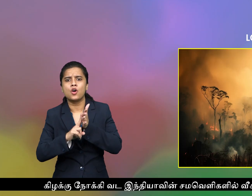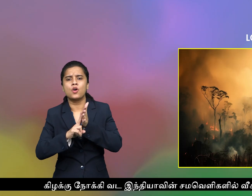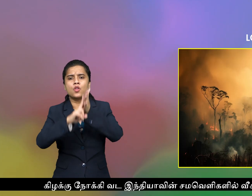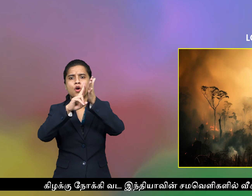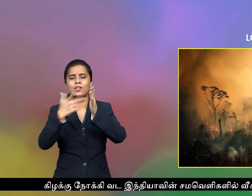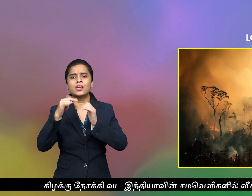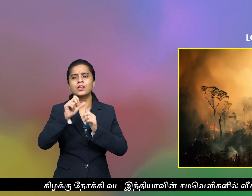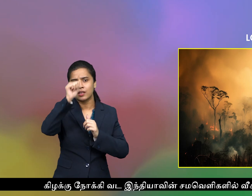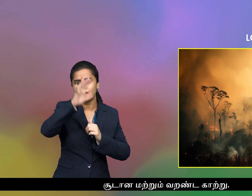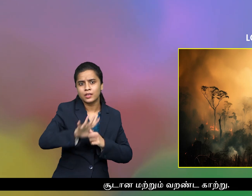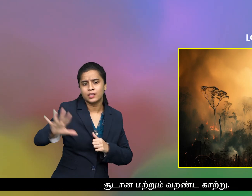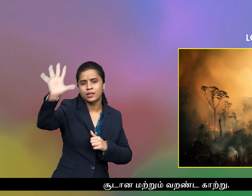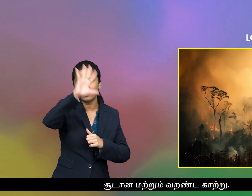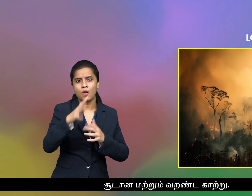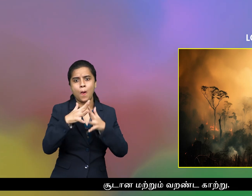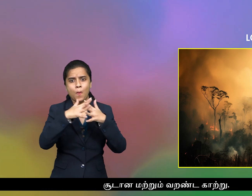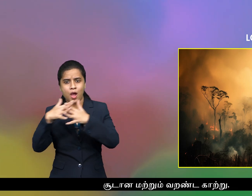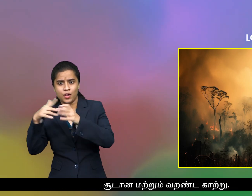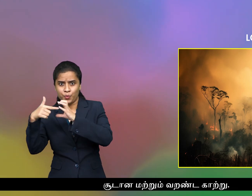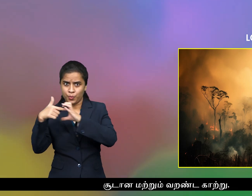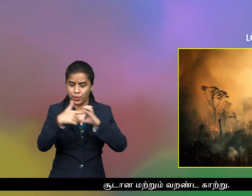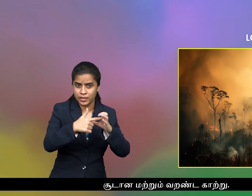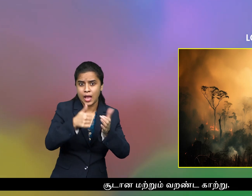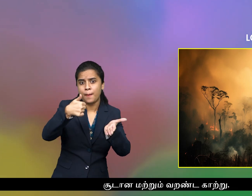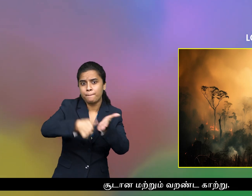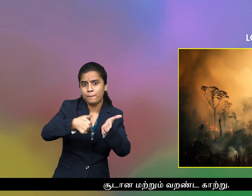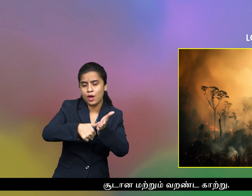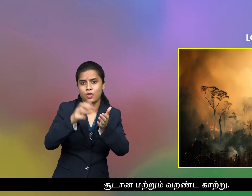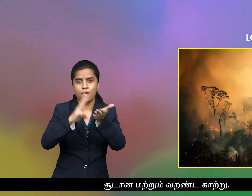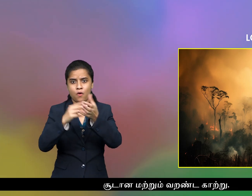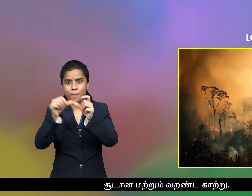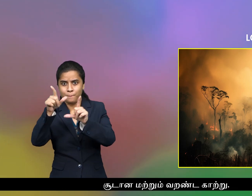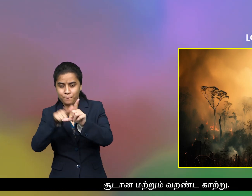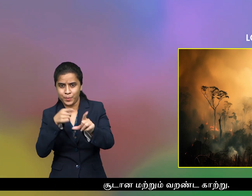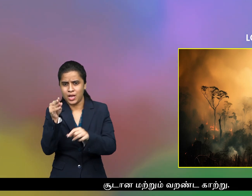இந்தியாவின் சமவெளிகளில் வீசும் சூடான மற்றும் வறண்ட காற்று.